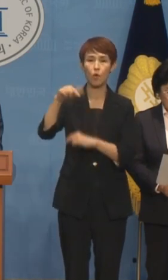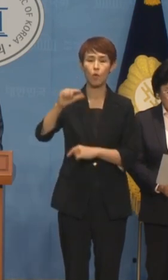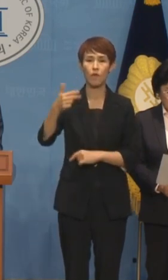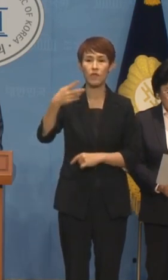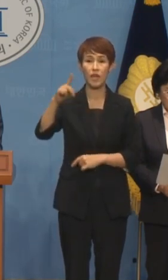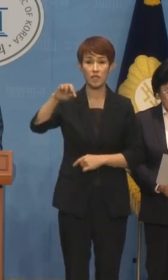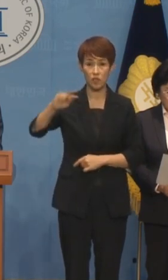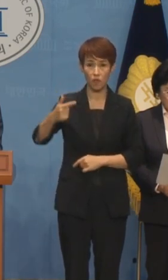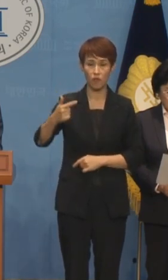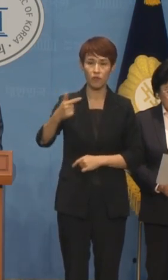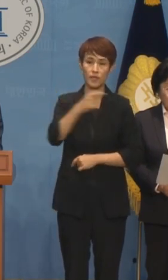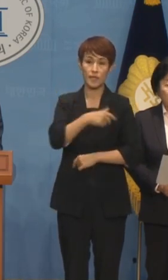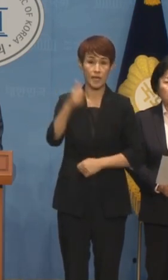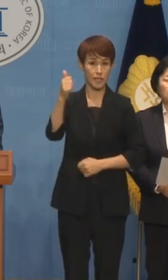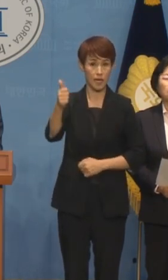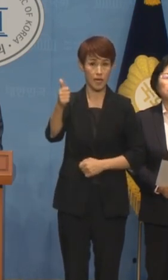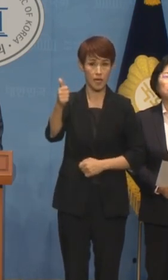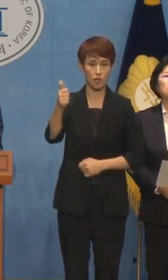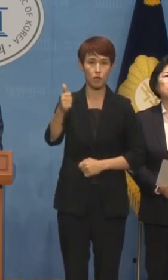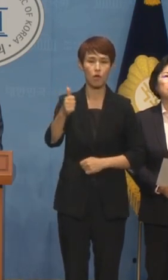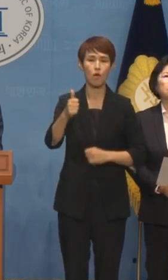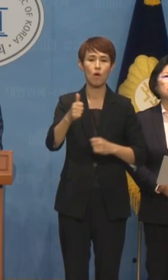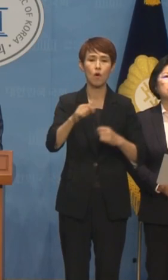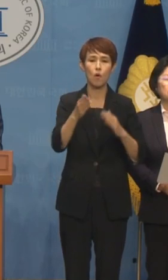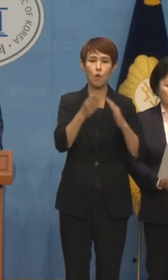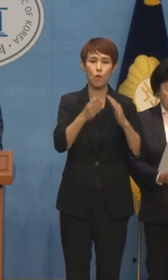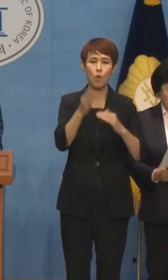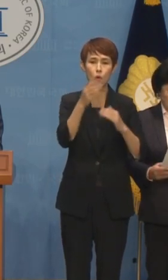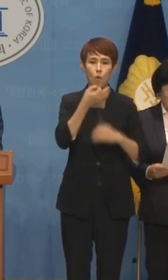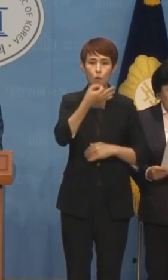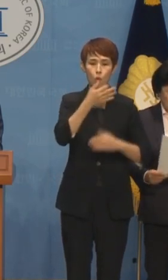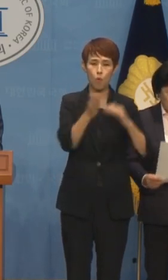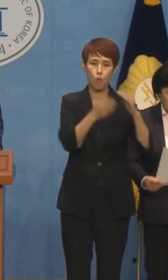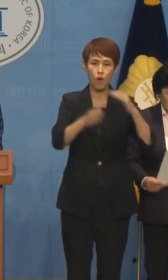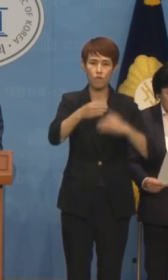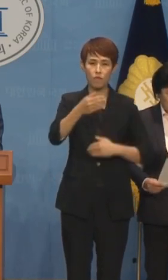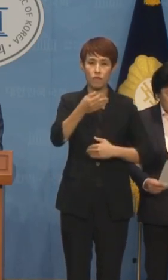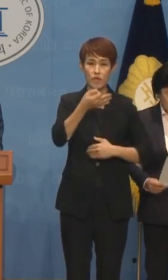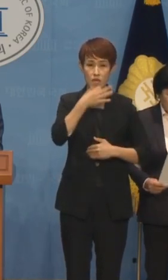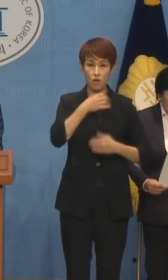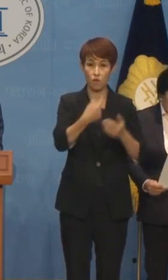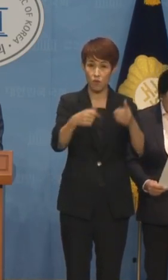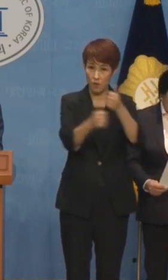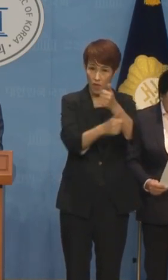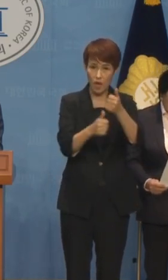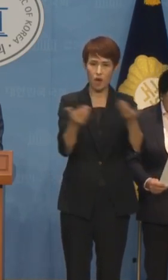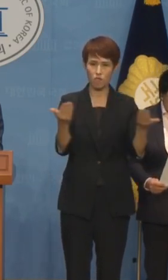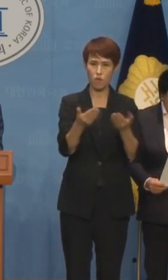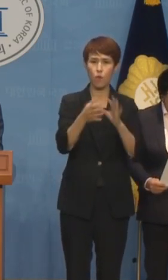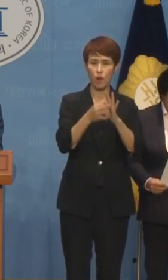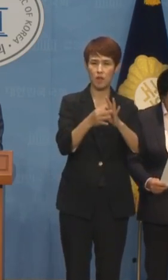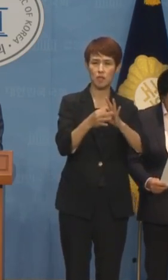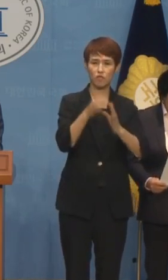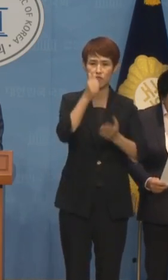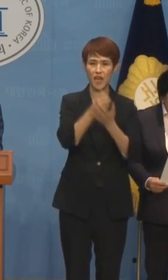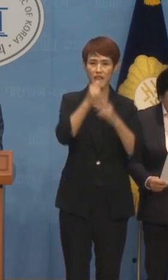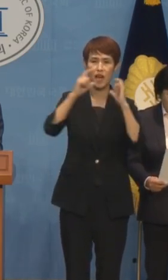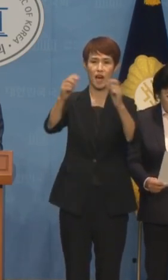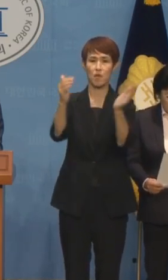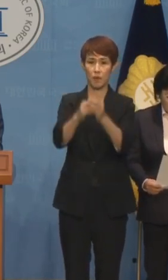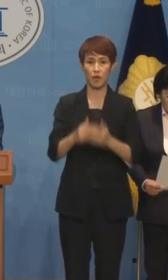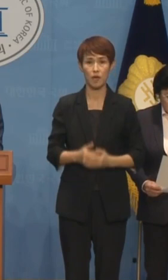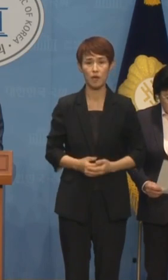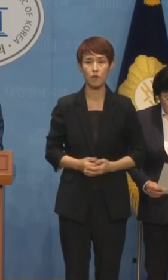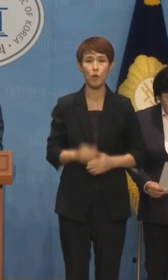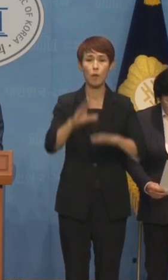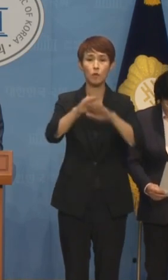권태선 이사장에 대해서도 권익위가 업무 추진비 사적 사용 등의 혐의를 씌우고